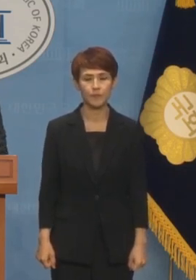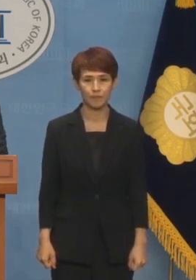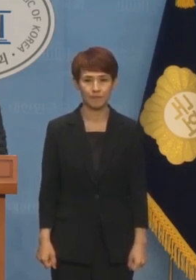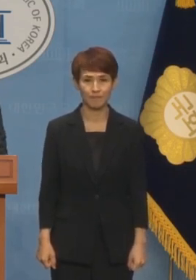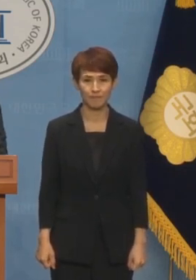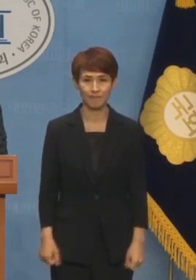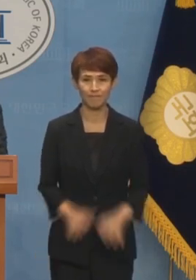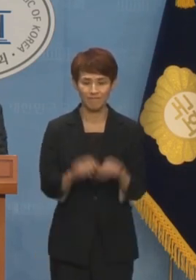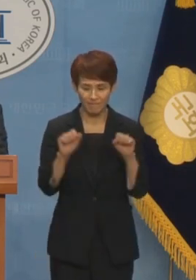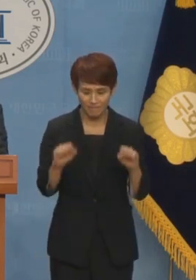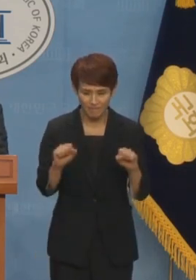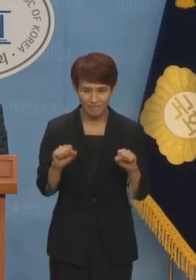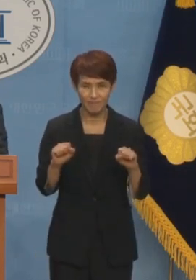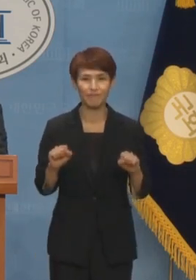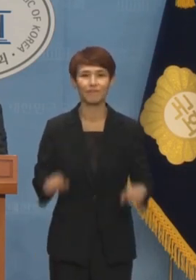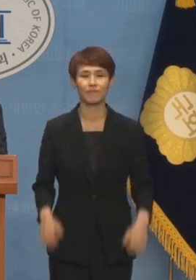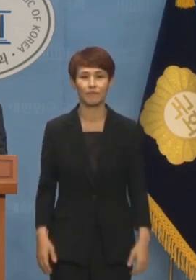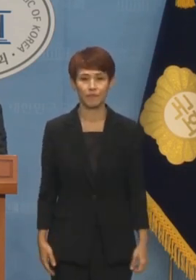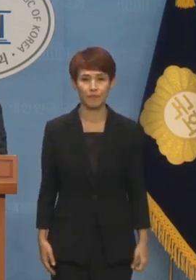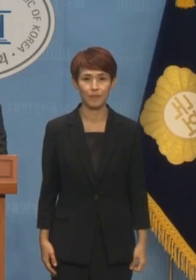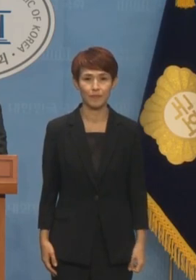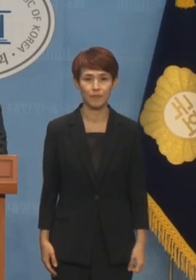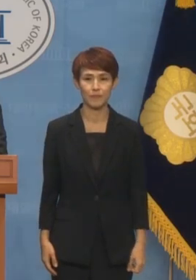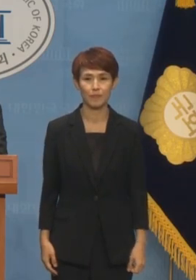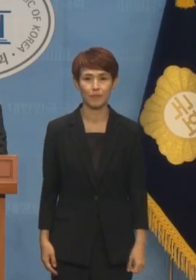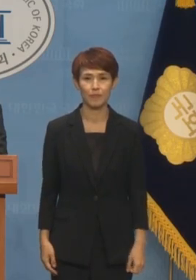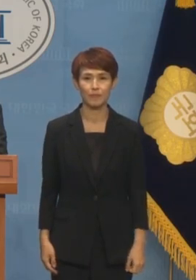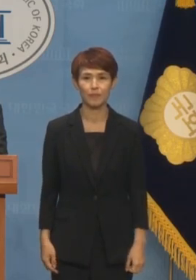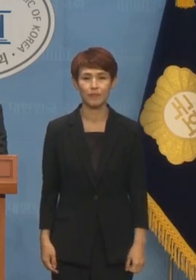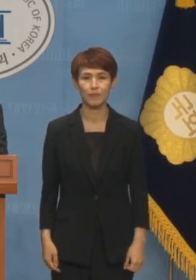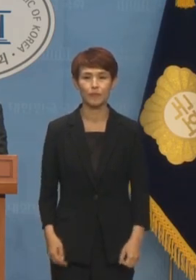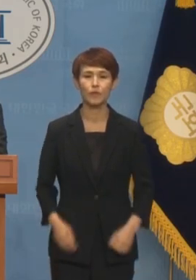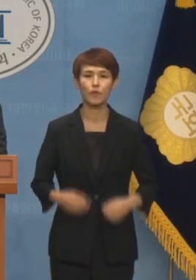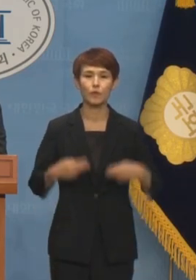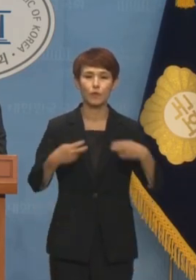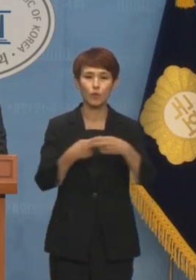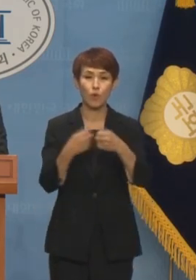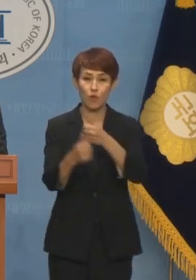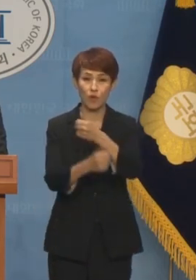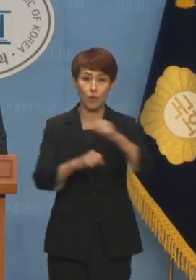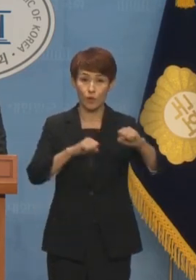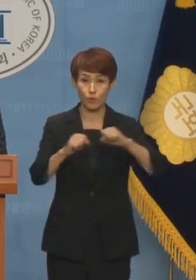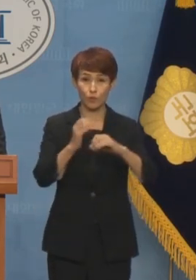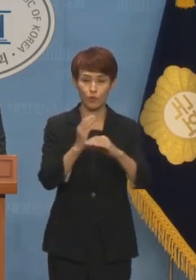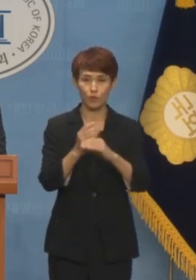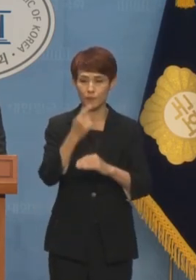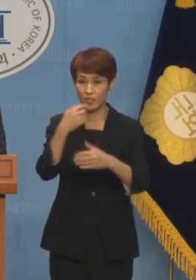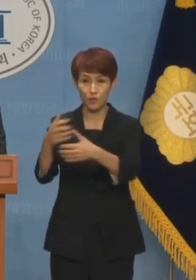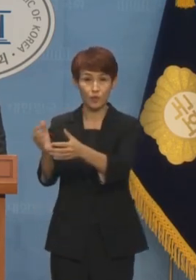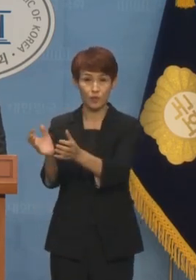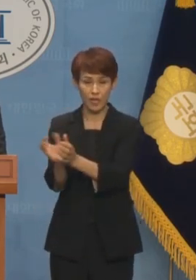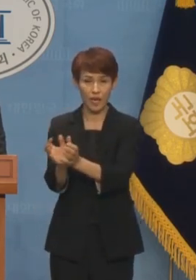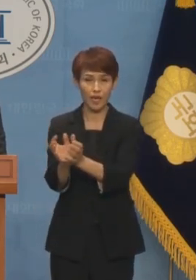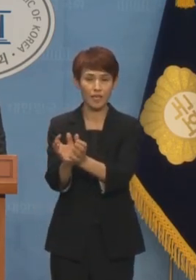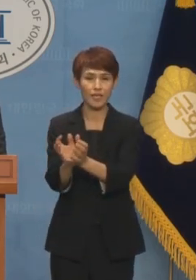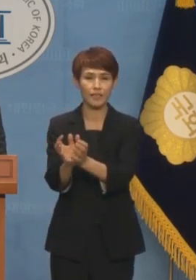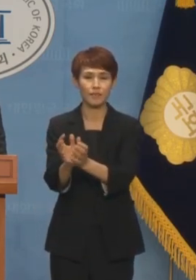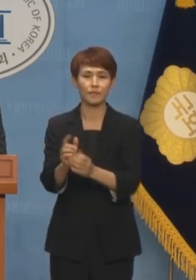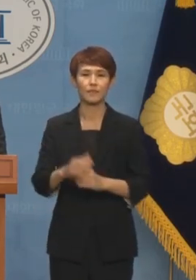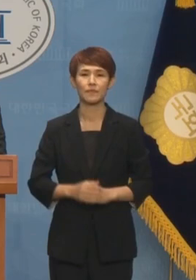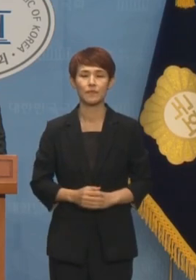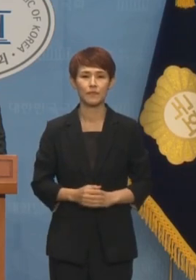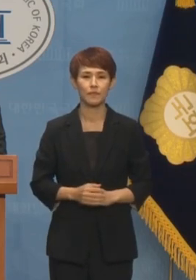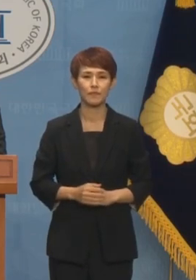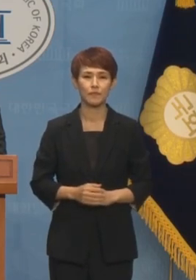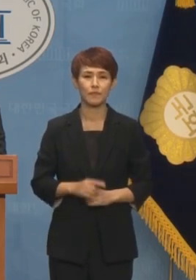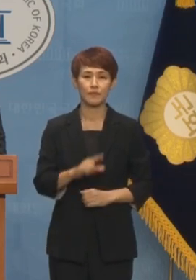네, 안녕하십니까. 국회 국토교통위원회에서 활동하고 있는 더불어민주당 춘천, 철원,